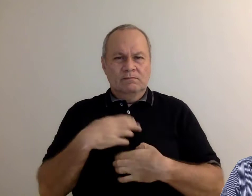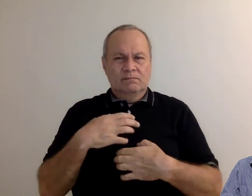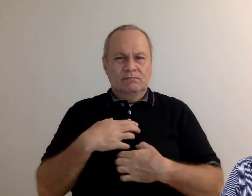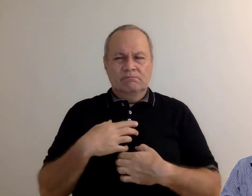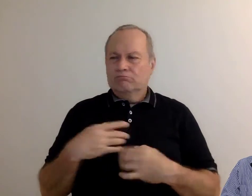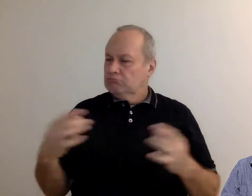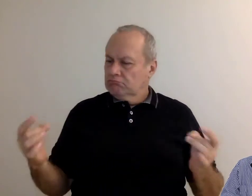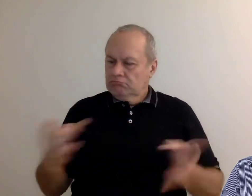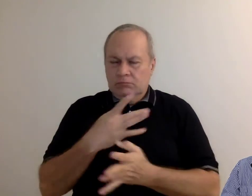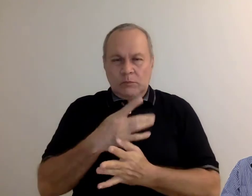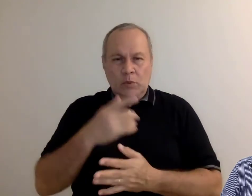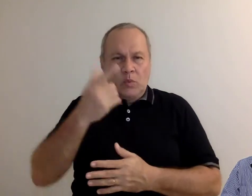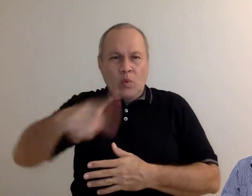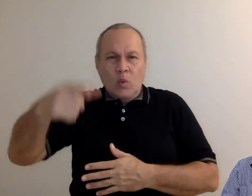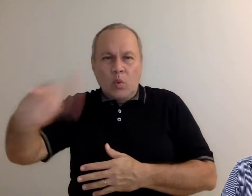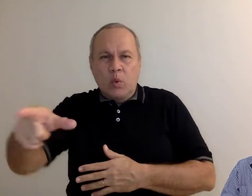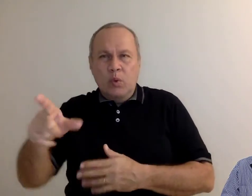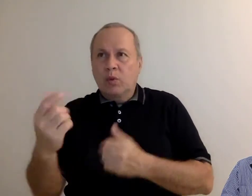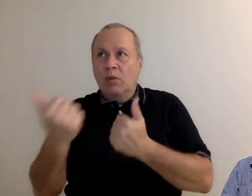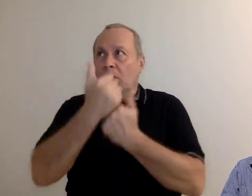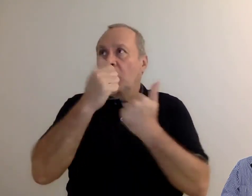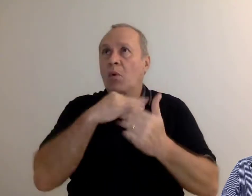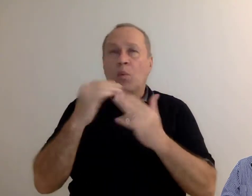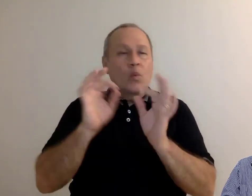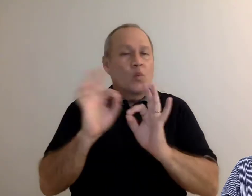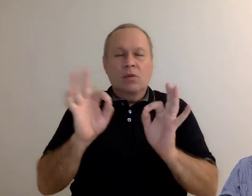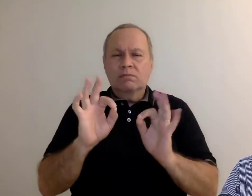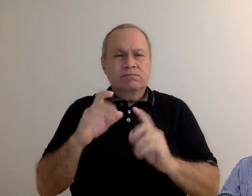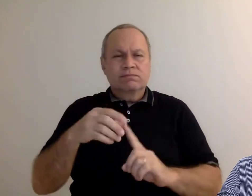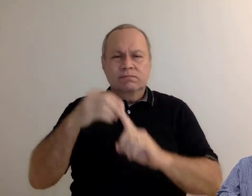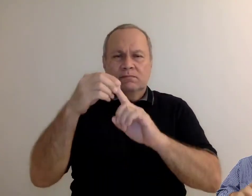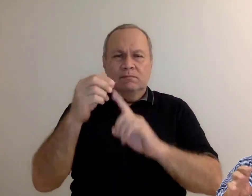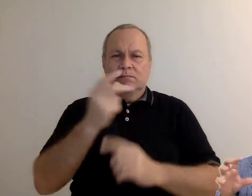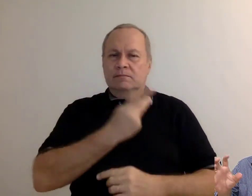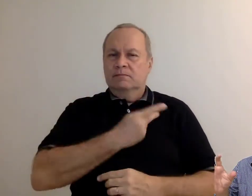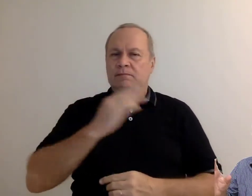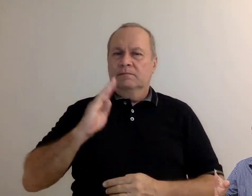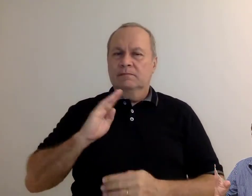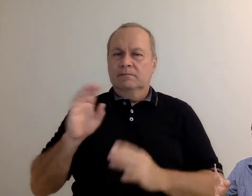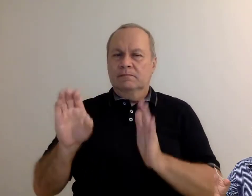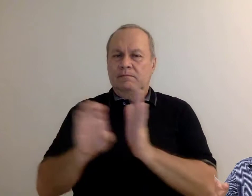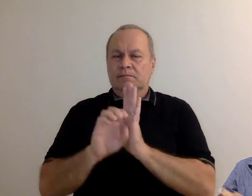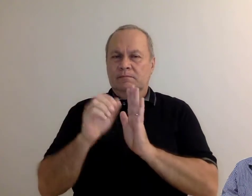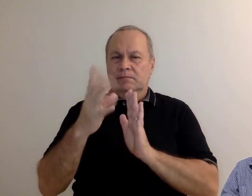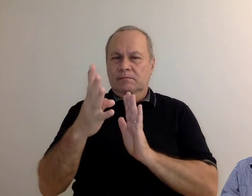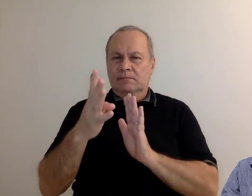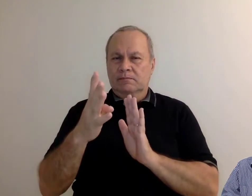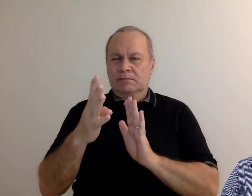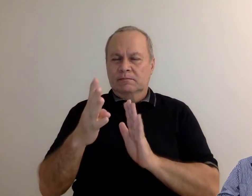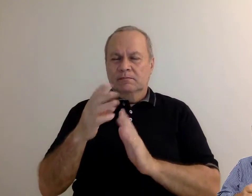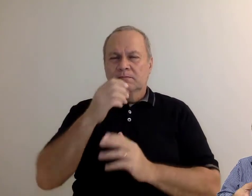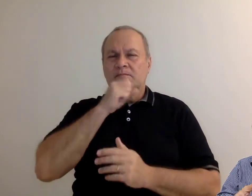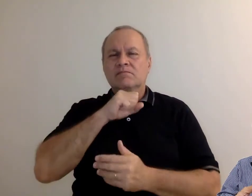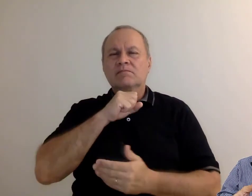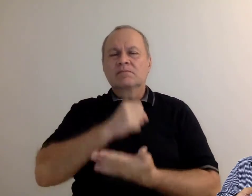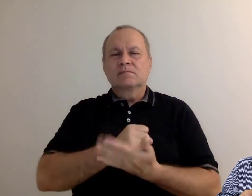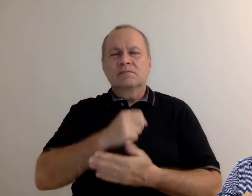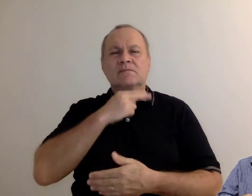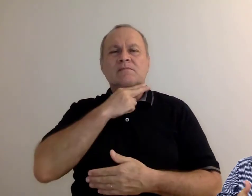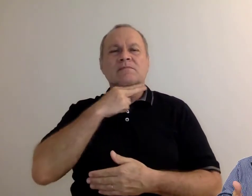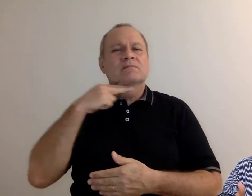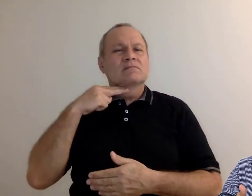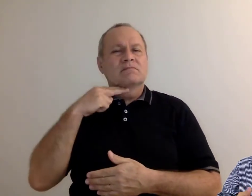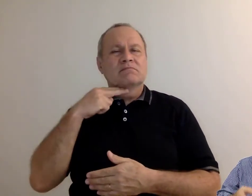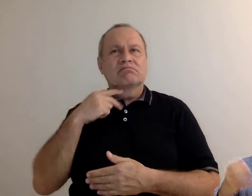suficiente. Hebreus capítulo 4 nos diz que no sistema sacrificial do Antigo Testamento, cada vez que uma